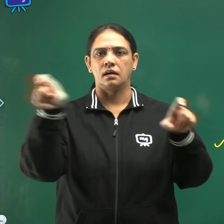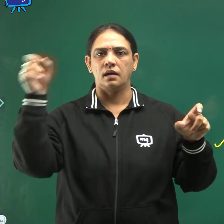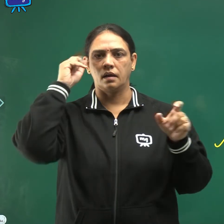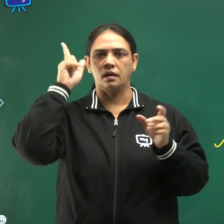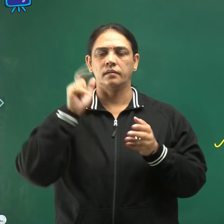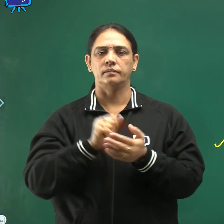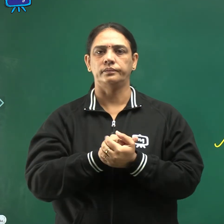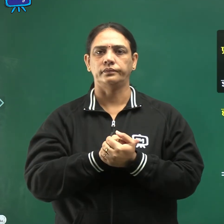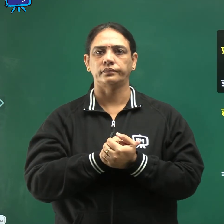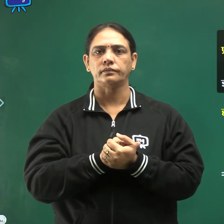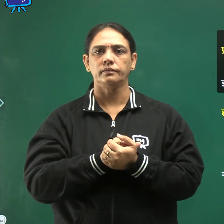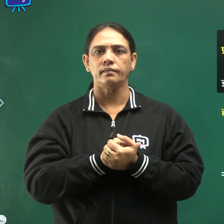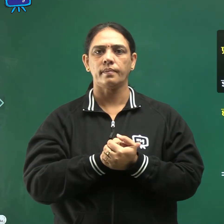गया?